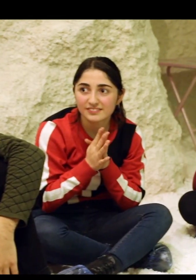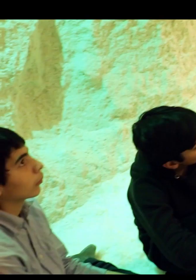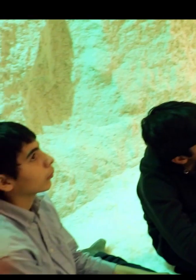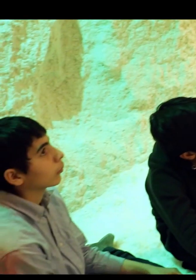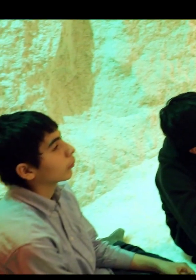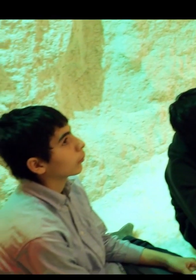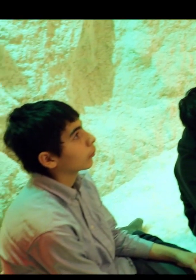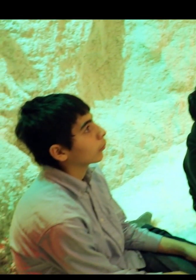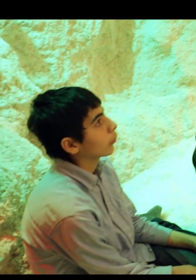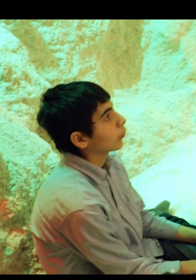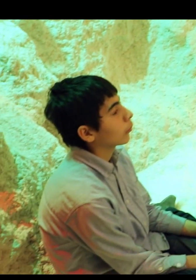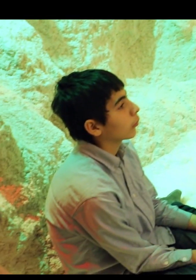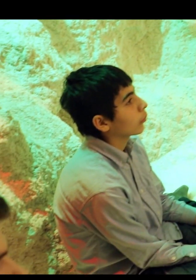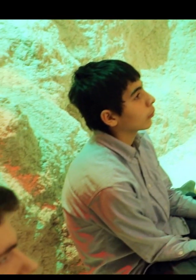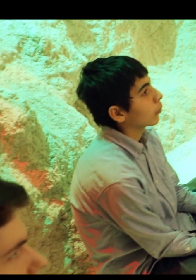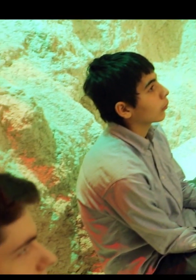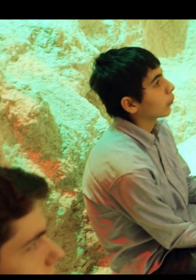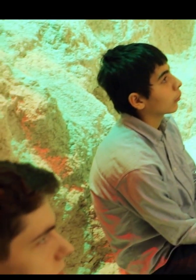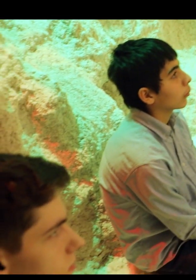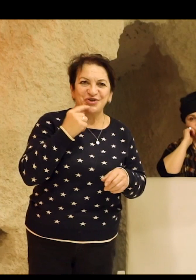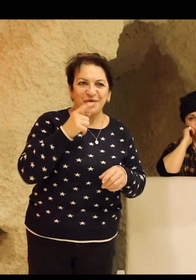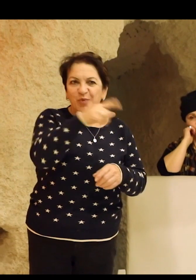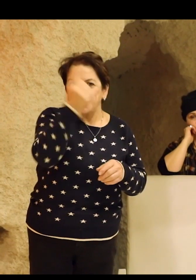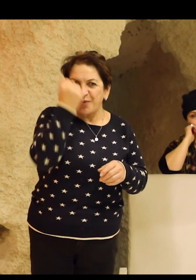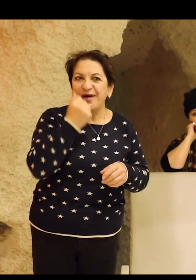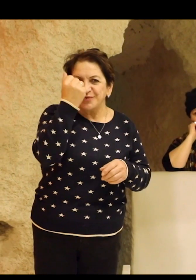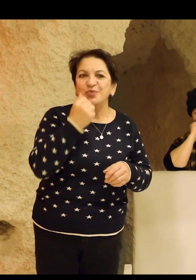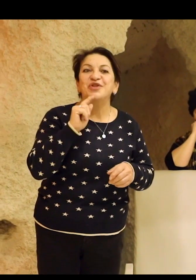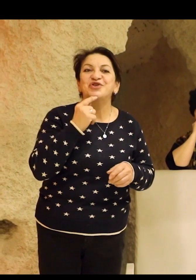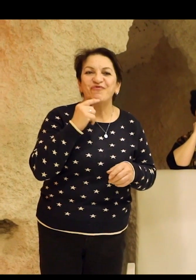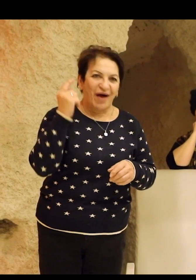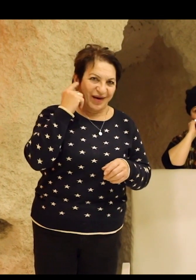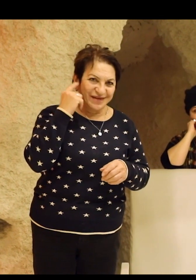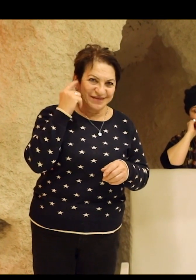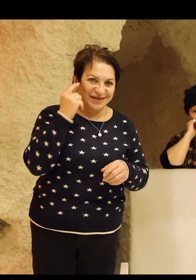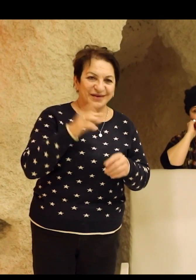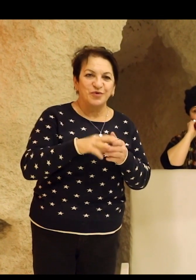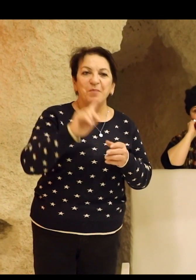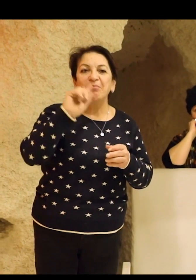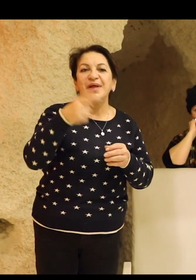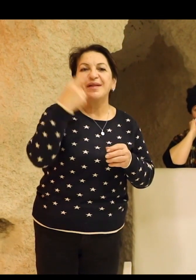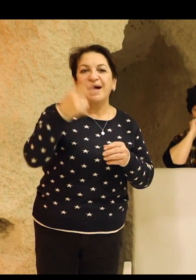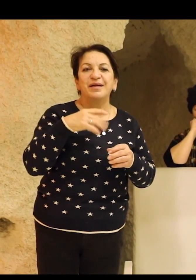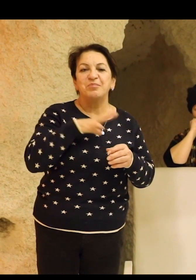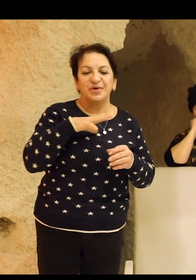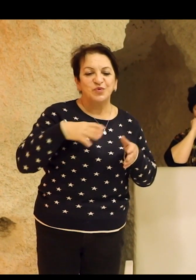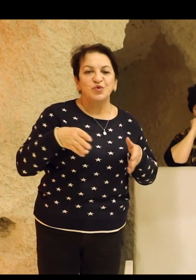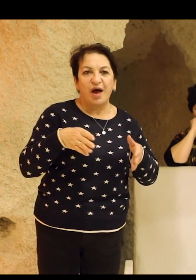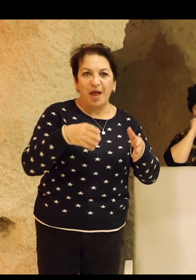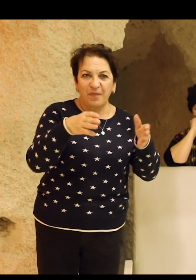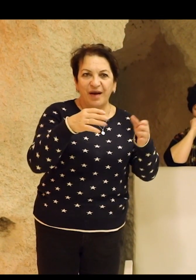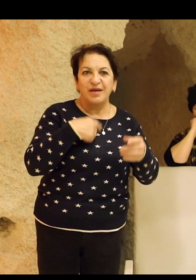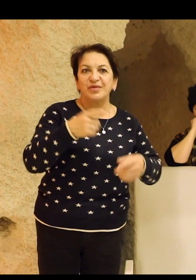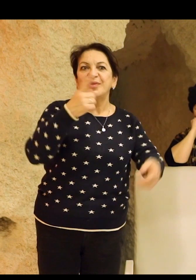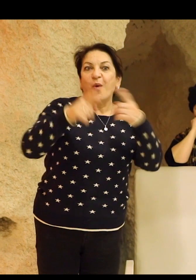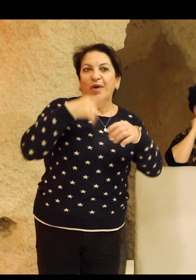Զնգալից դժվար է ես բոլորը լսել, որովհետև ամբողջ այս մի տարվա ճանապարհը իմ աչքի